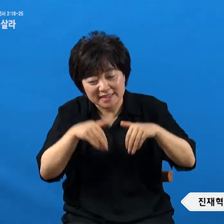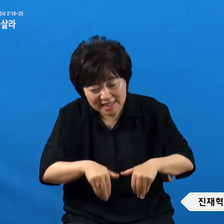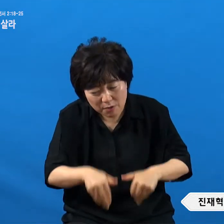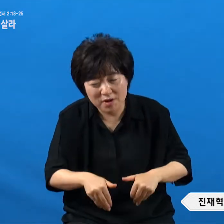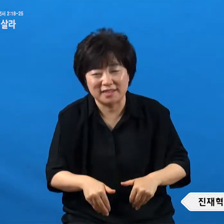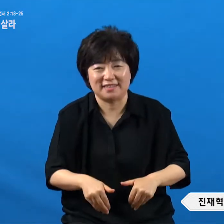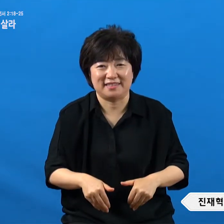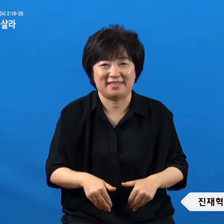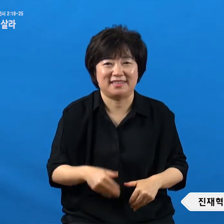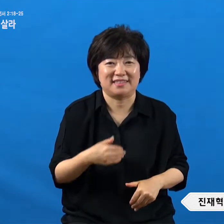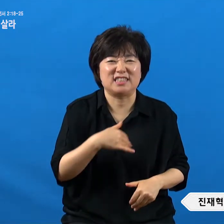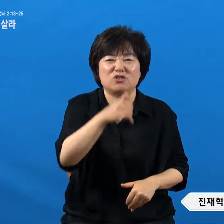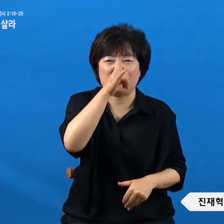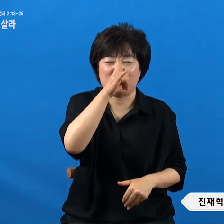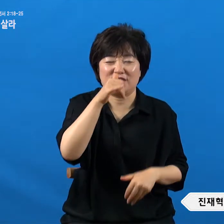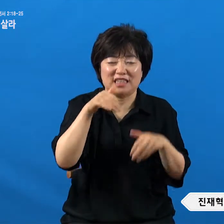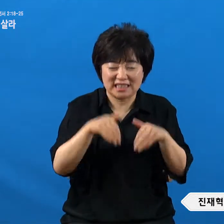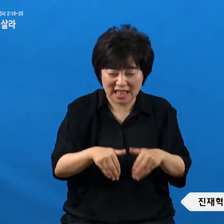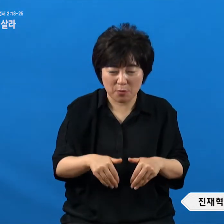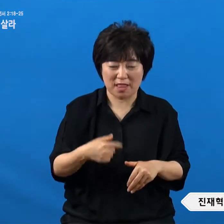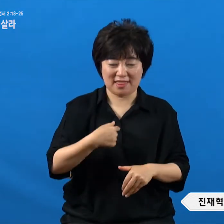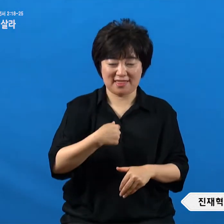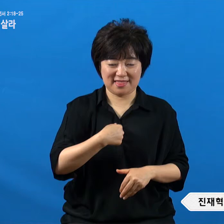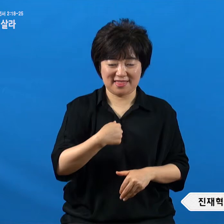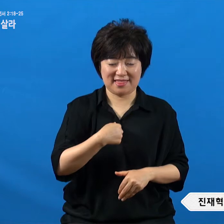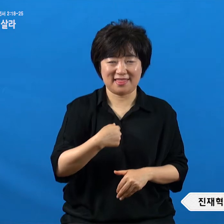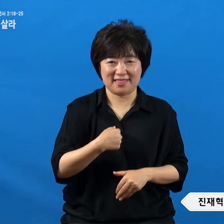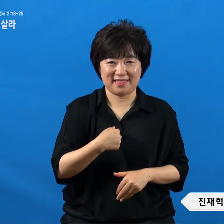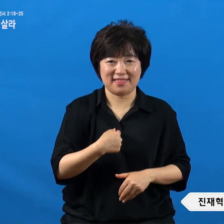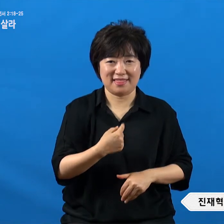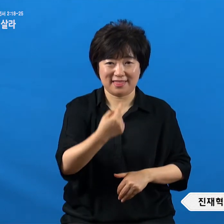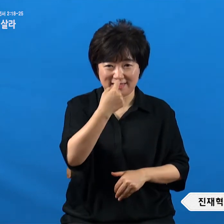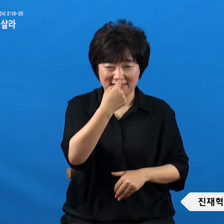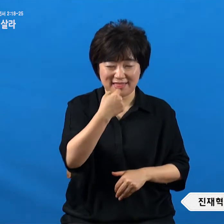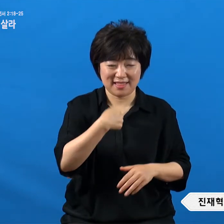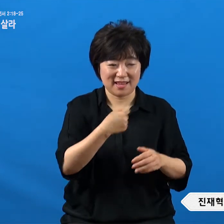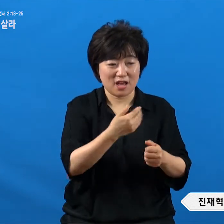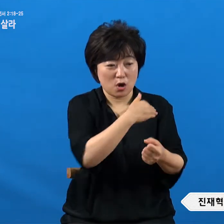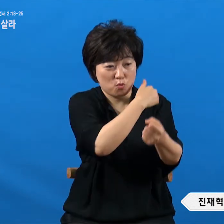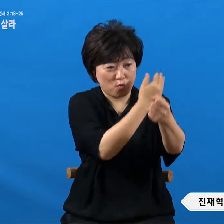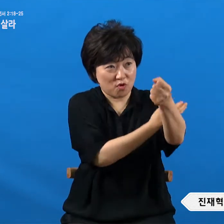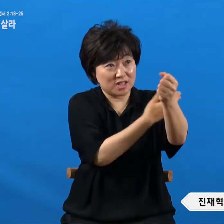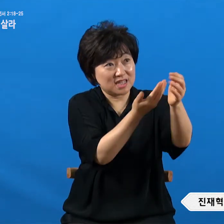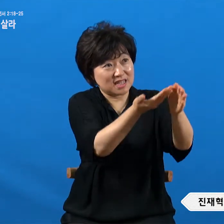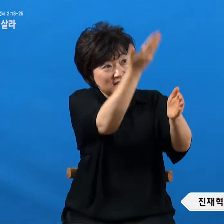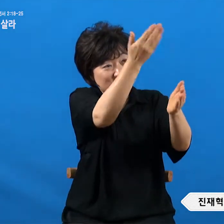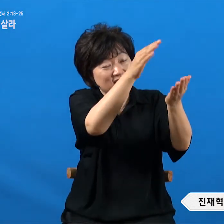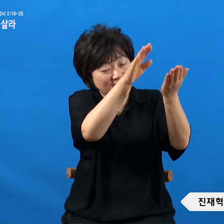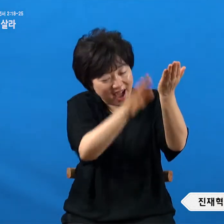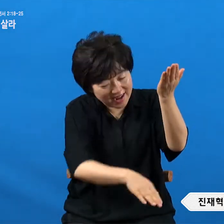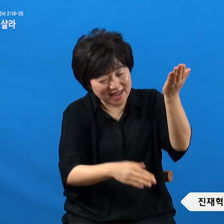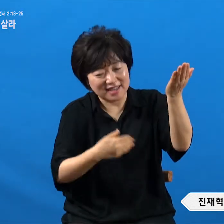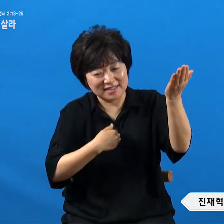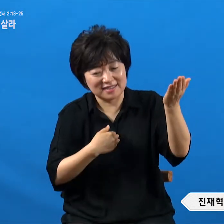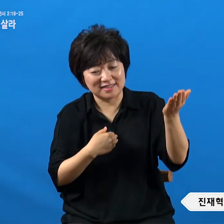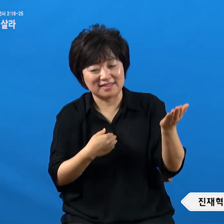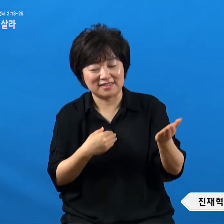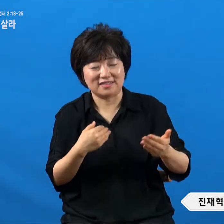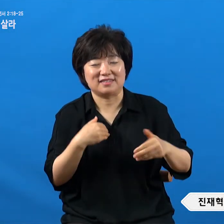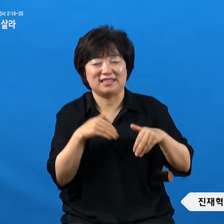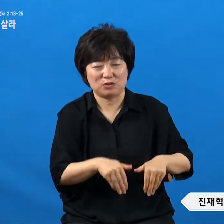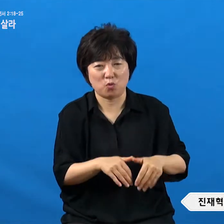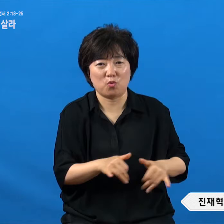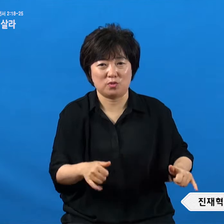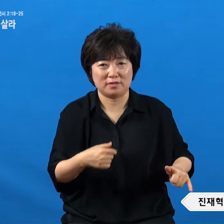오늘 사완들아라고 말씀하신 이 말씀을 통해서 그런 권위 가운데 있는 우리들, 특히 믿음